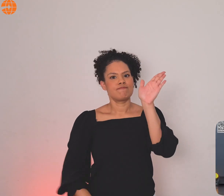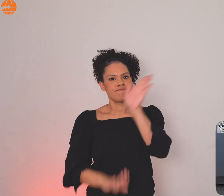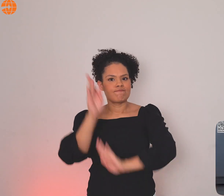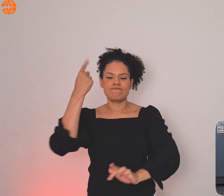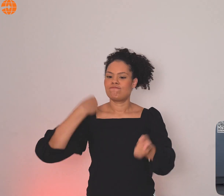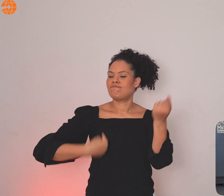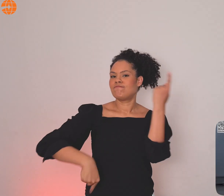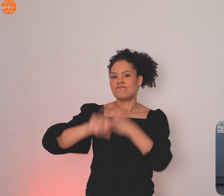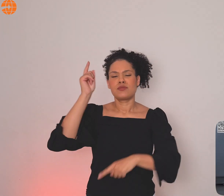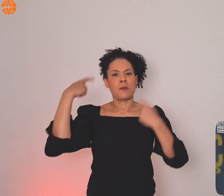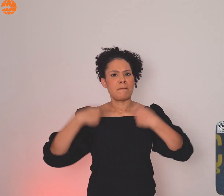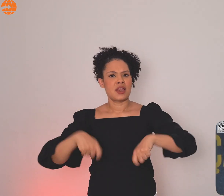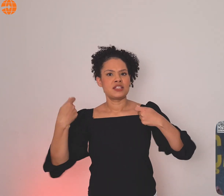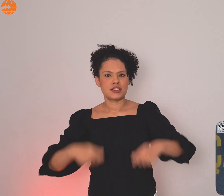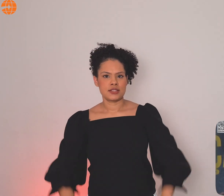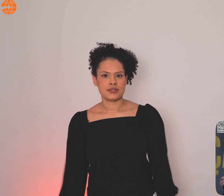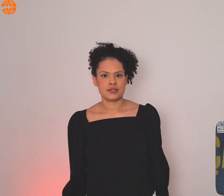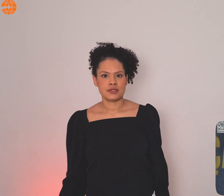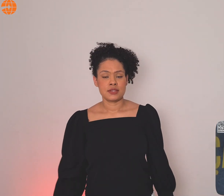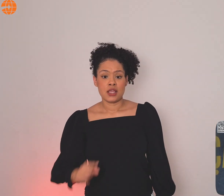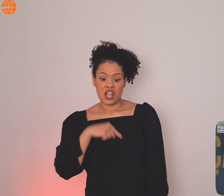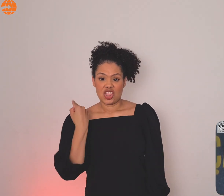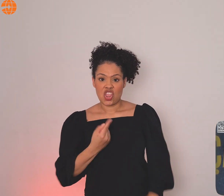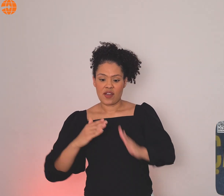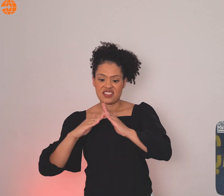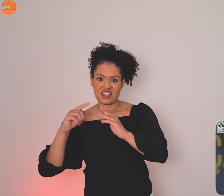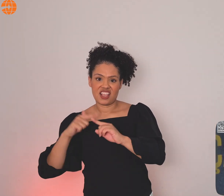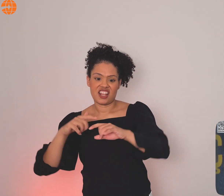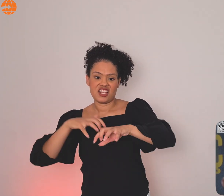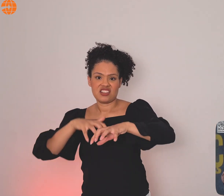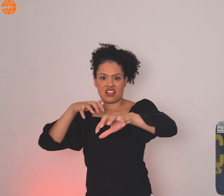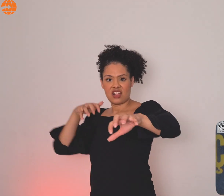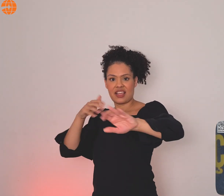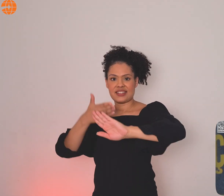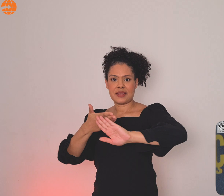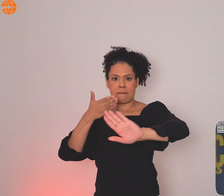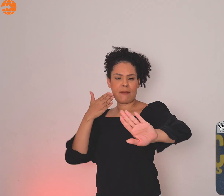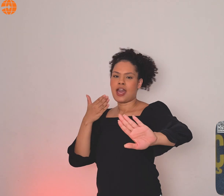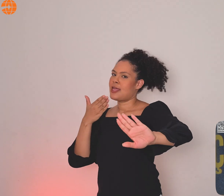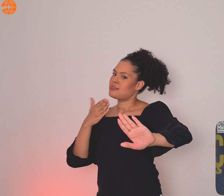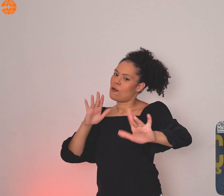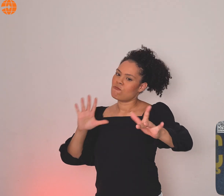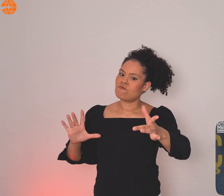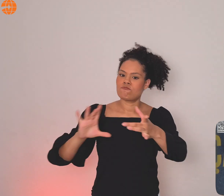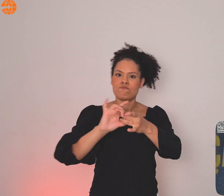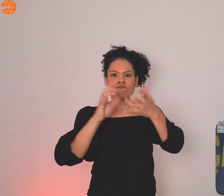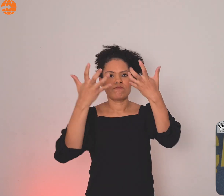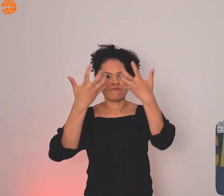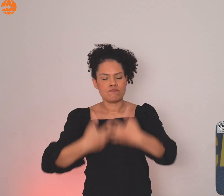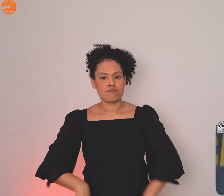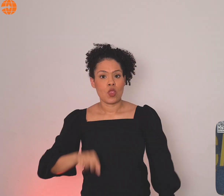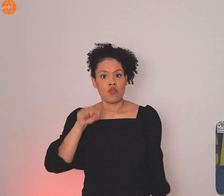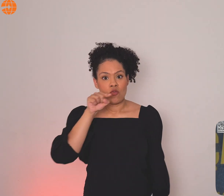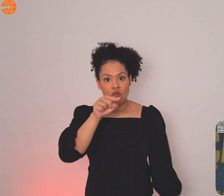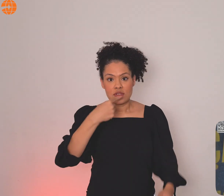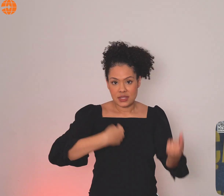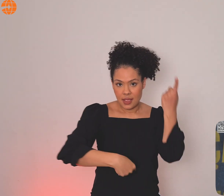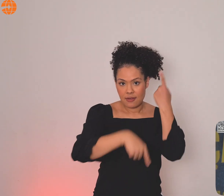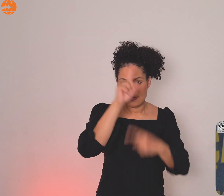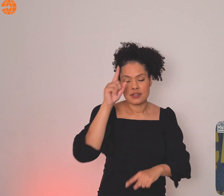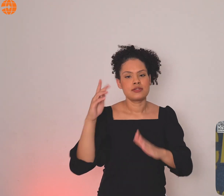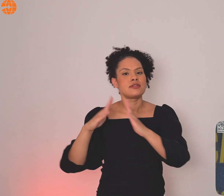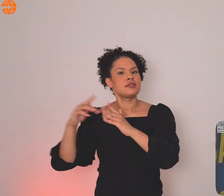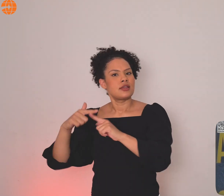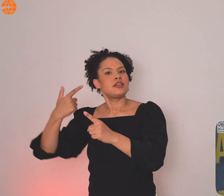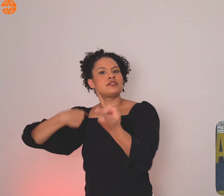da igreja, nem a igreja está fora do teu chamado. Quando você avança, a igreja avança. Quando a igreja avança,